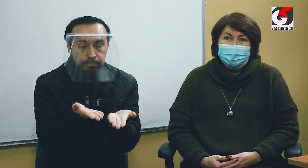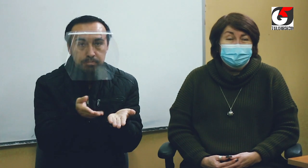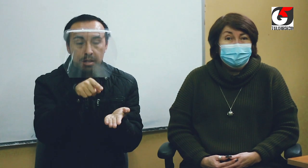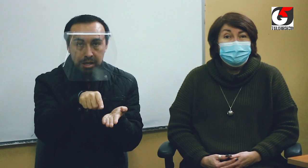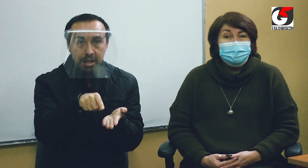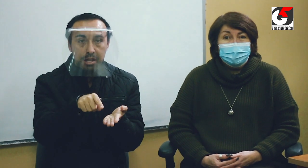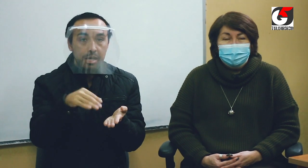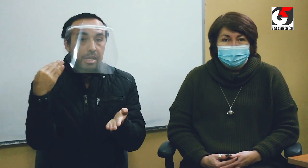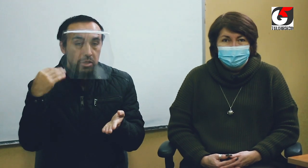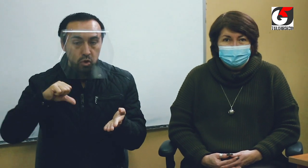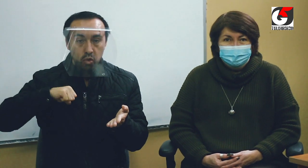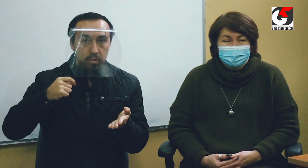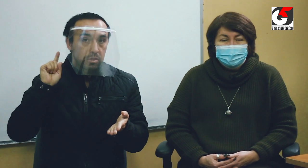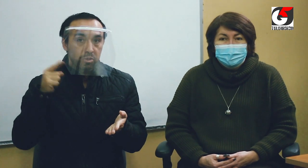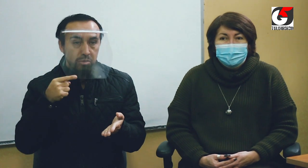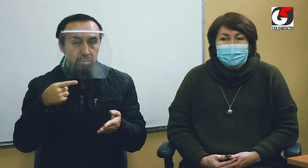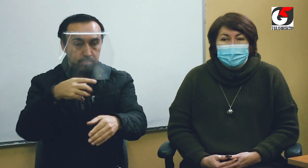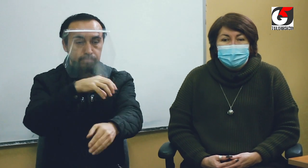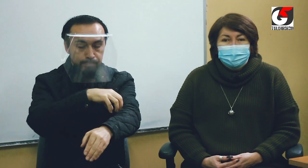de diferentes comunas de la región.